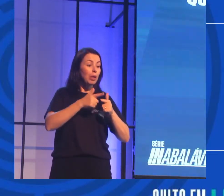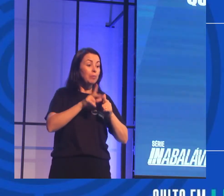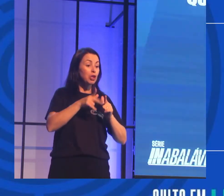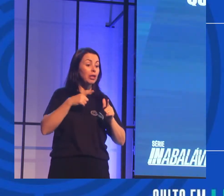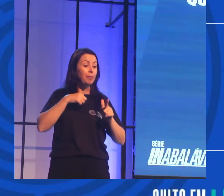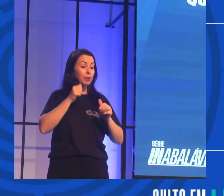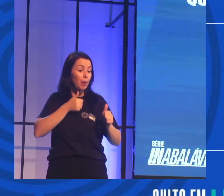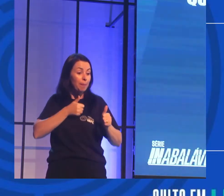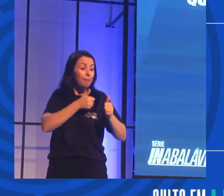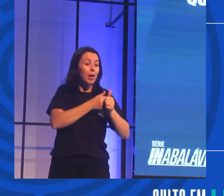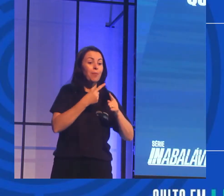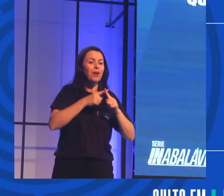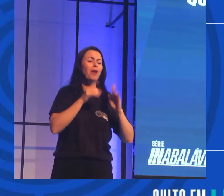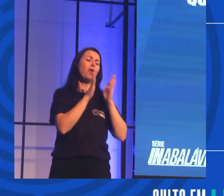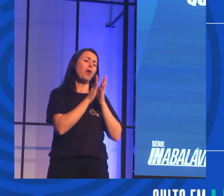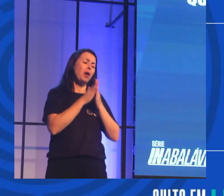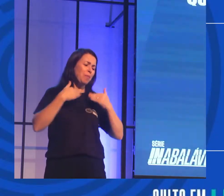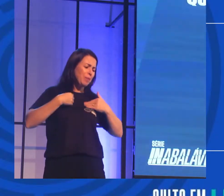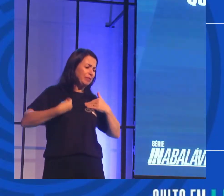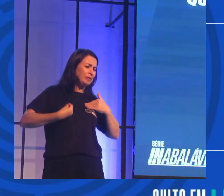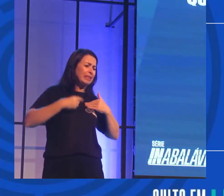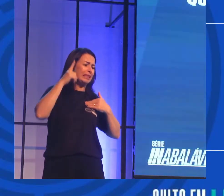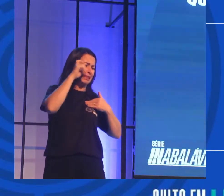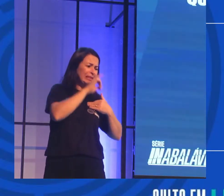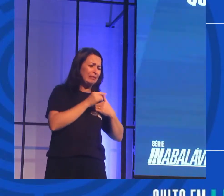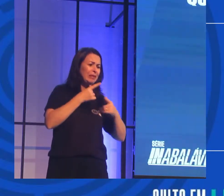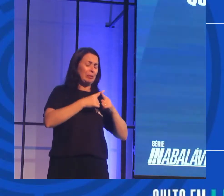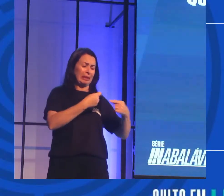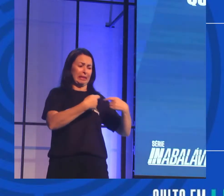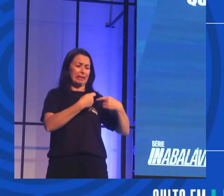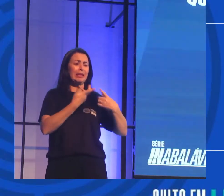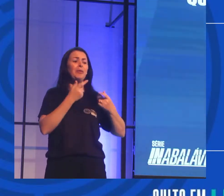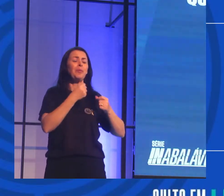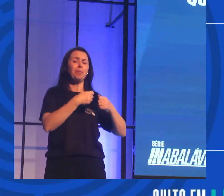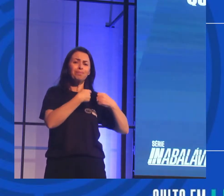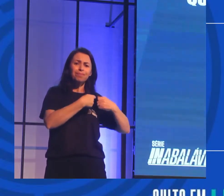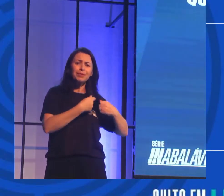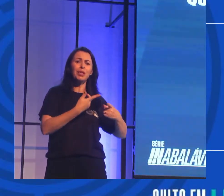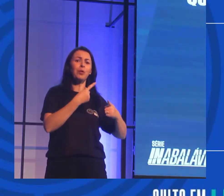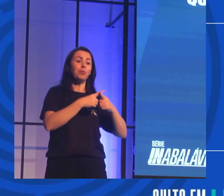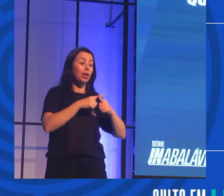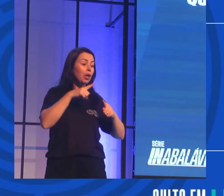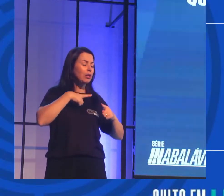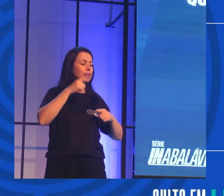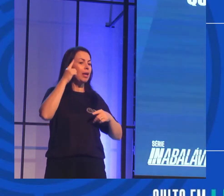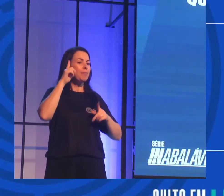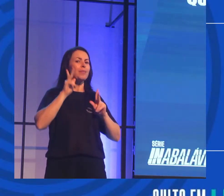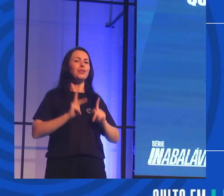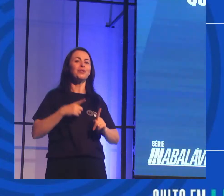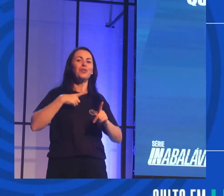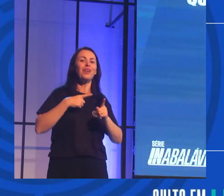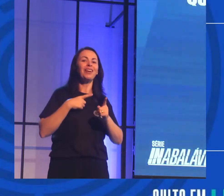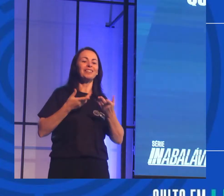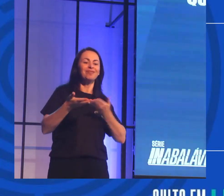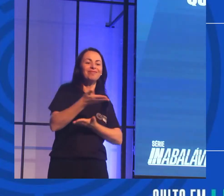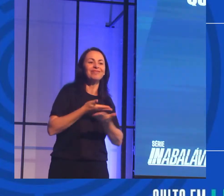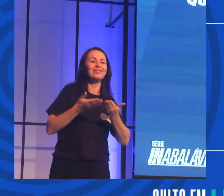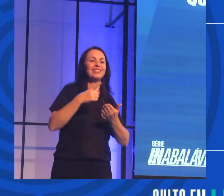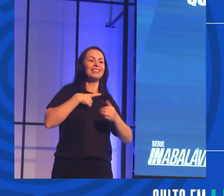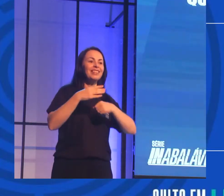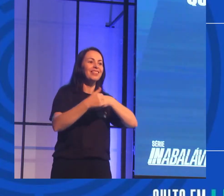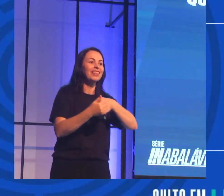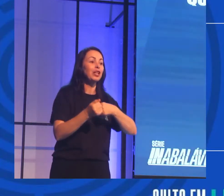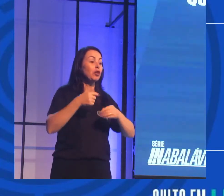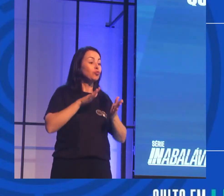diz, olha, ora por mim, que as coisas estão difíceis, eu estou sob ataque. Você já tem alguém lá, porque você tem intimidade consistentemente. Você andou com